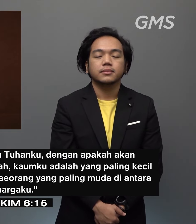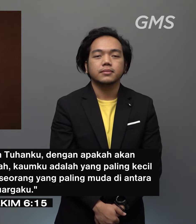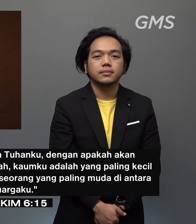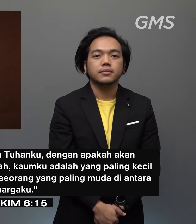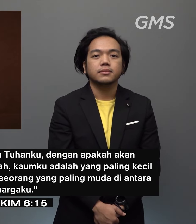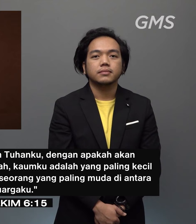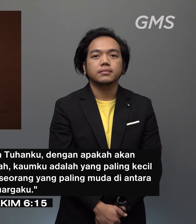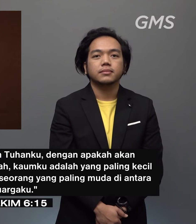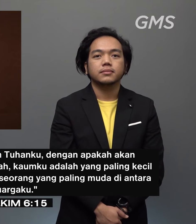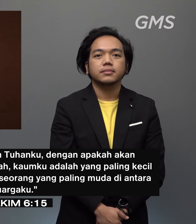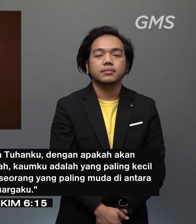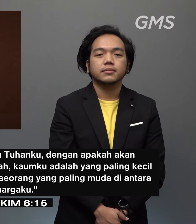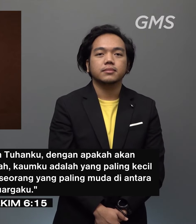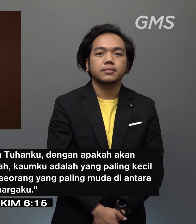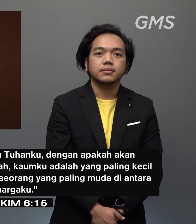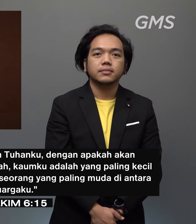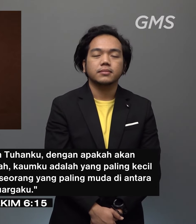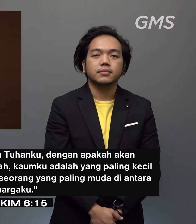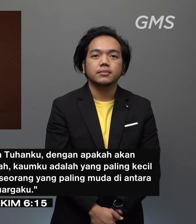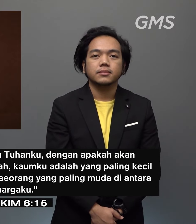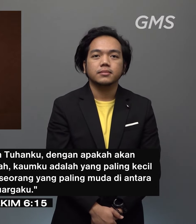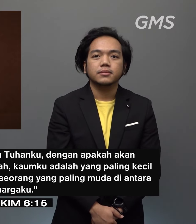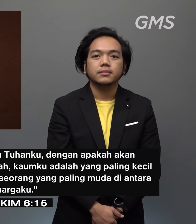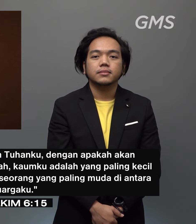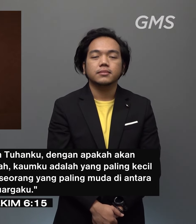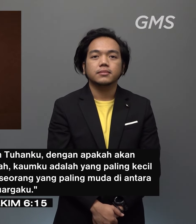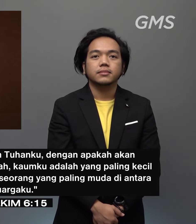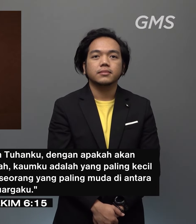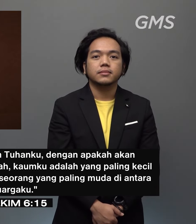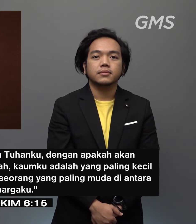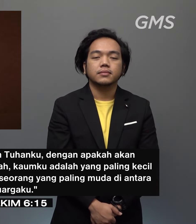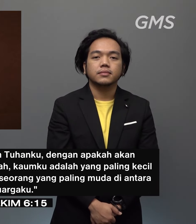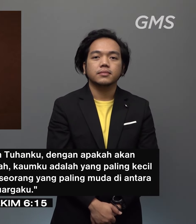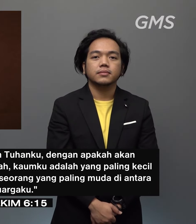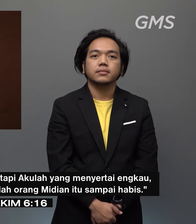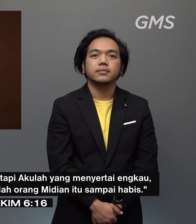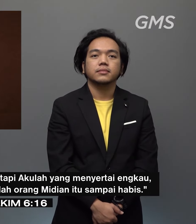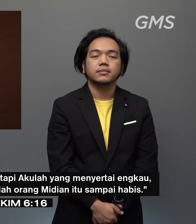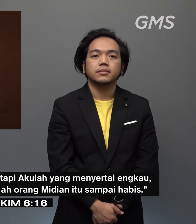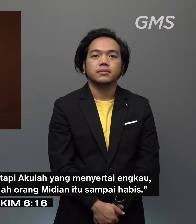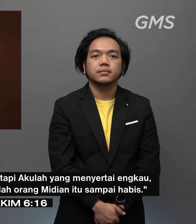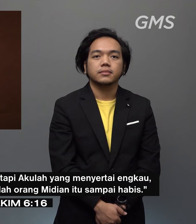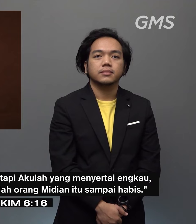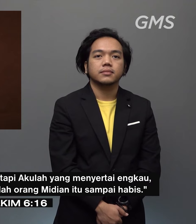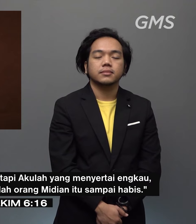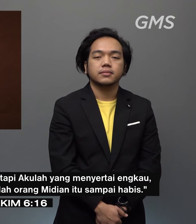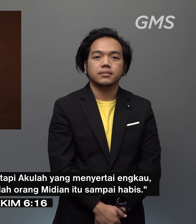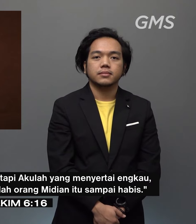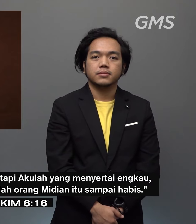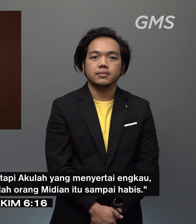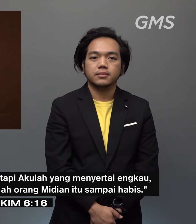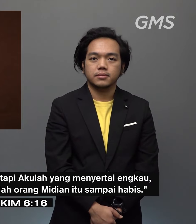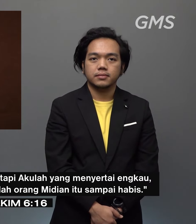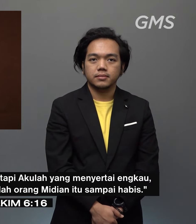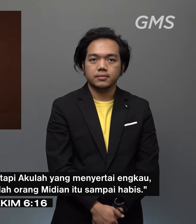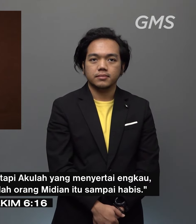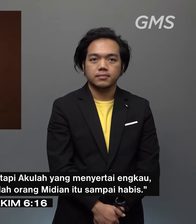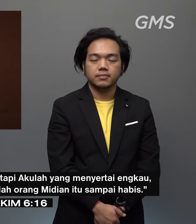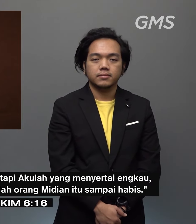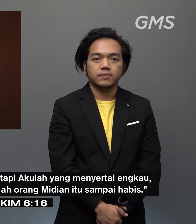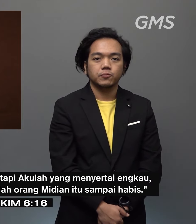Manase, dan aku pun seorang yang paling muda di antara kaum keluargaku. Berfirmanlah Tuhan kepadanya, apa?